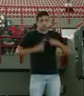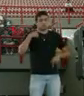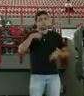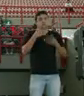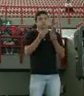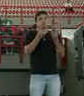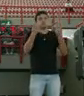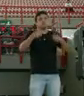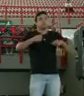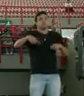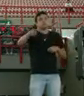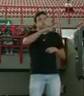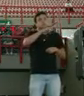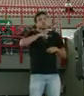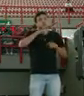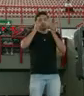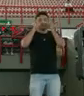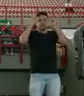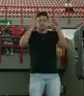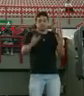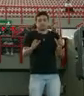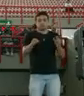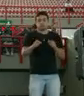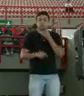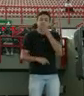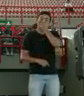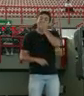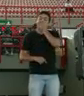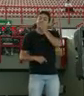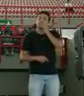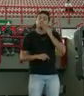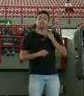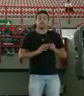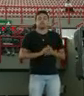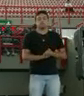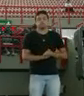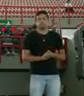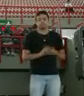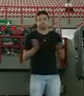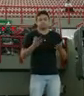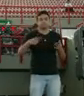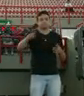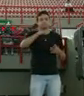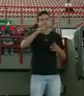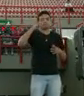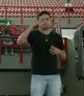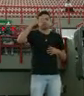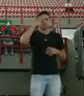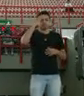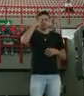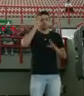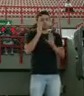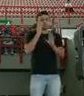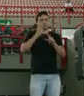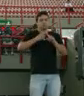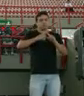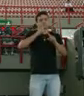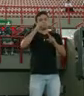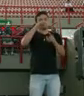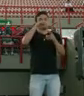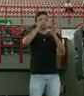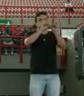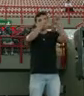Daí a gente precisa dar uma atenção especial a isso. Vamos entender por que o nome do sistema, tá